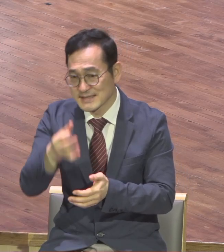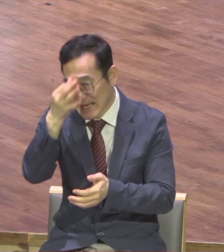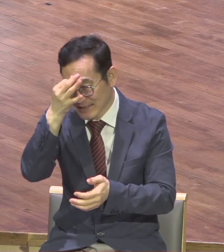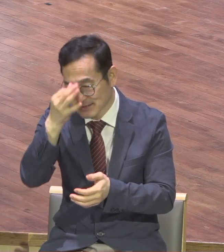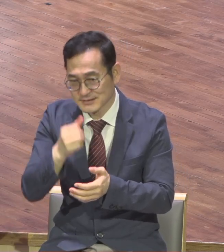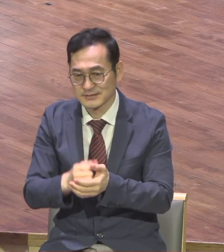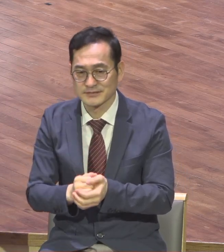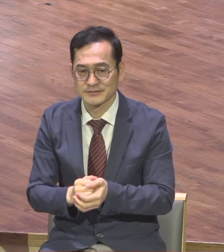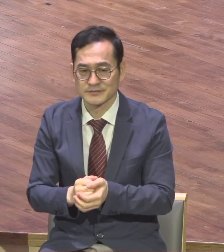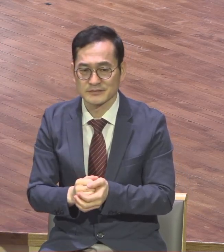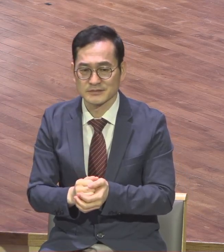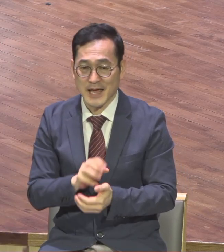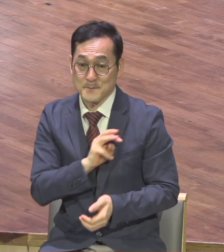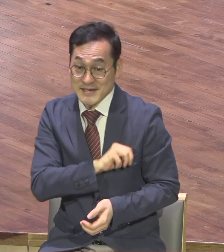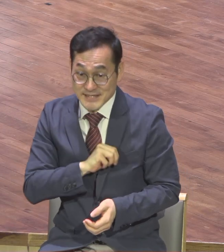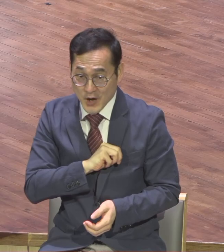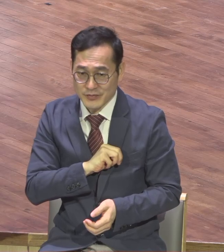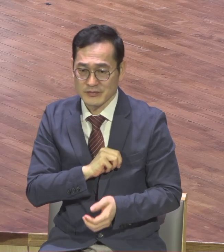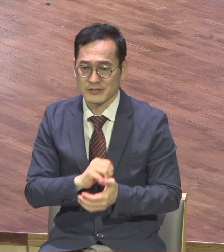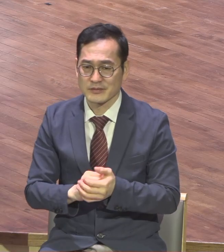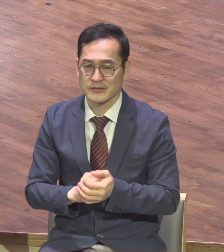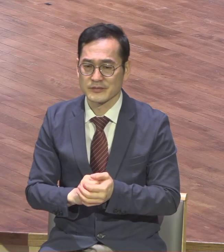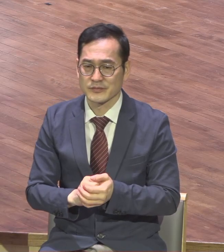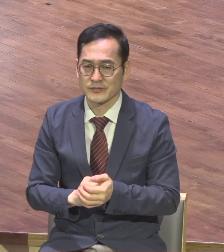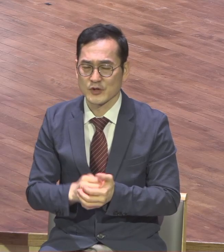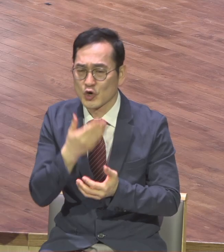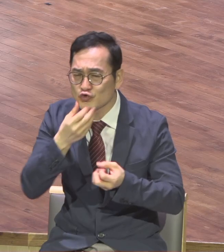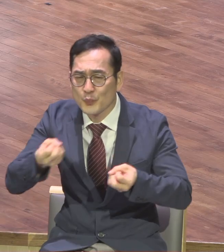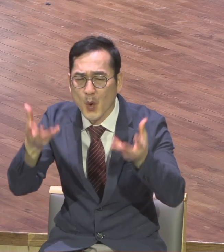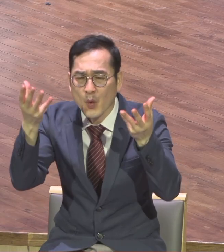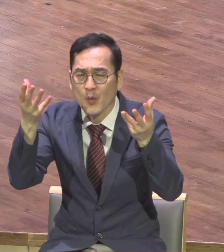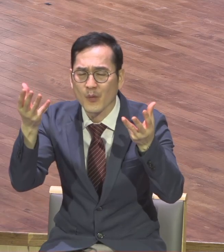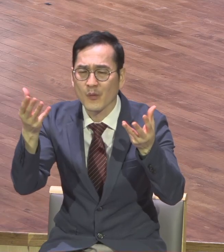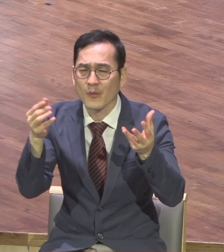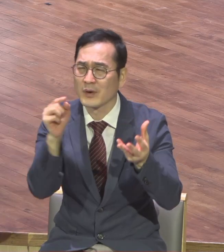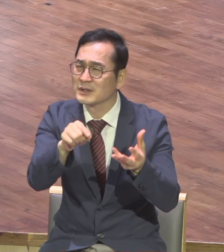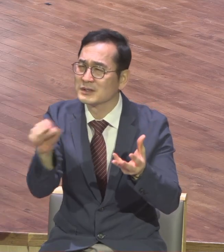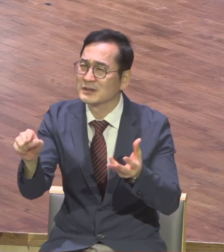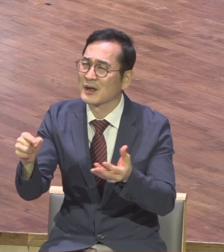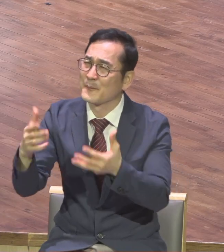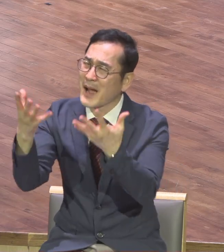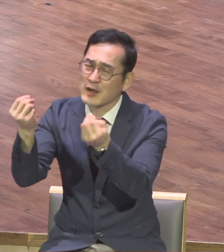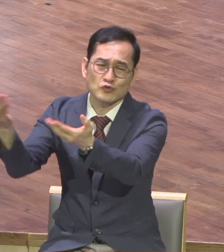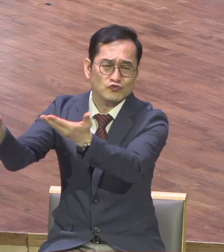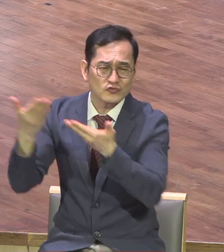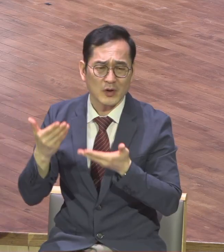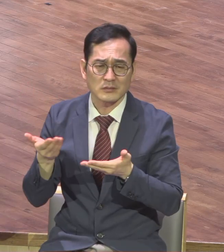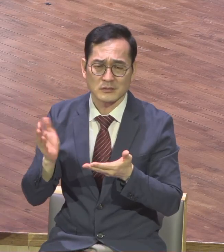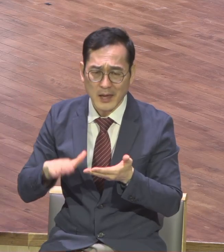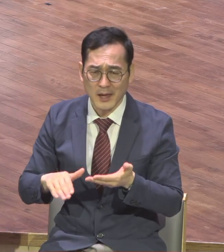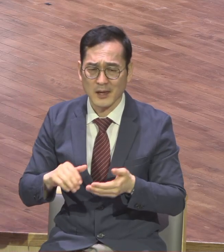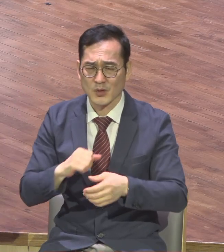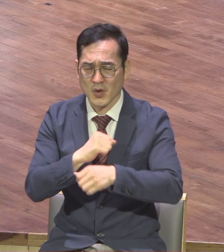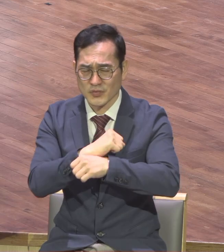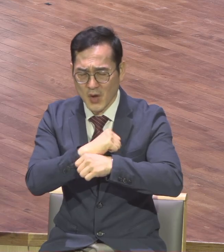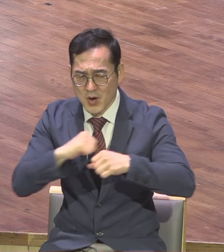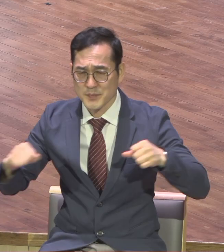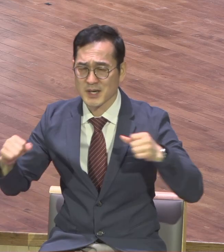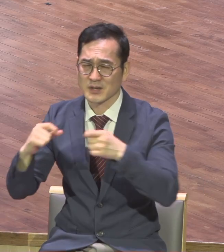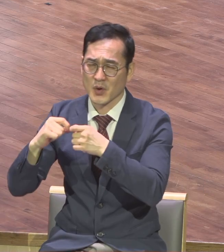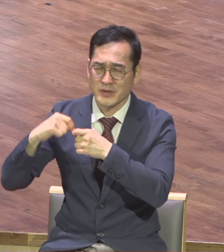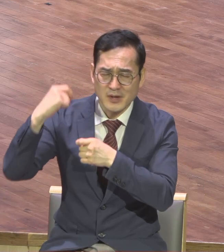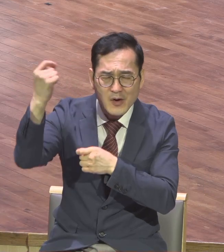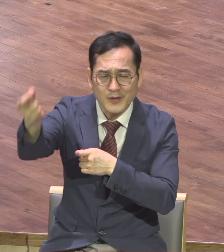블레싱. 이 어마어마한 축복을 하나님이 주셨는데 이 넓이와 깊이와